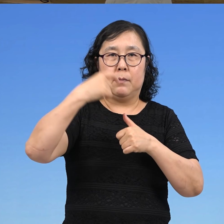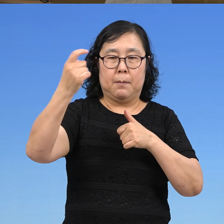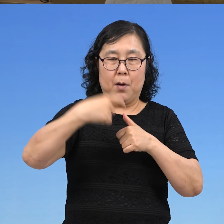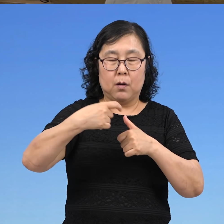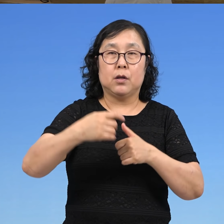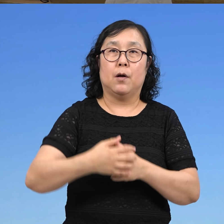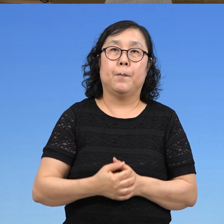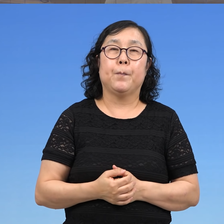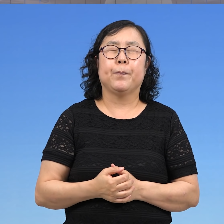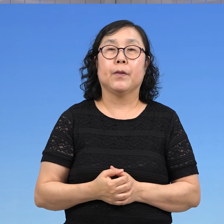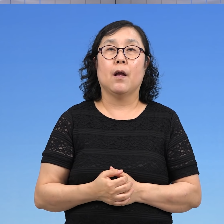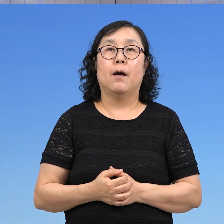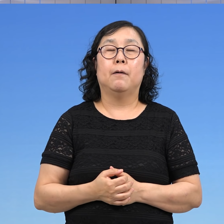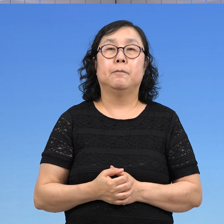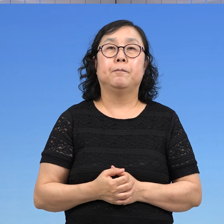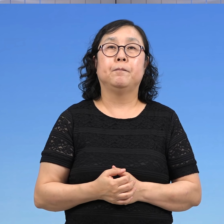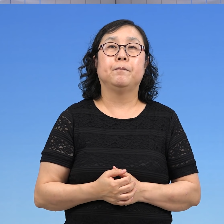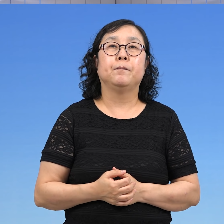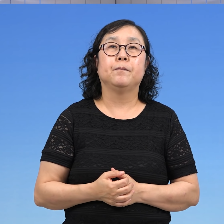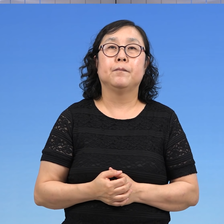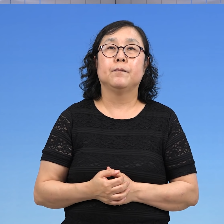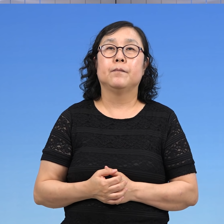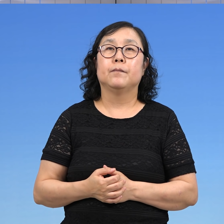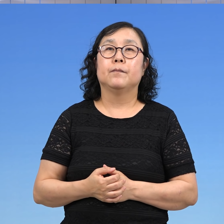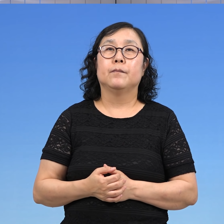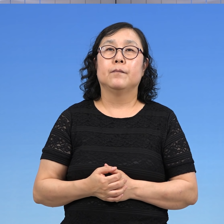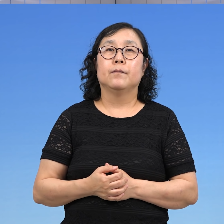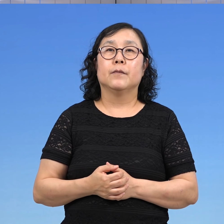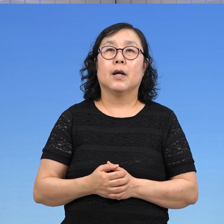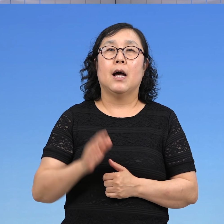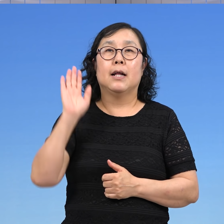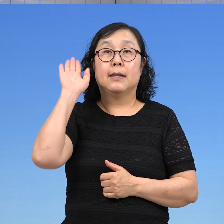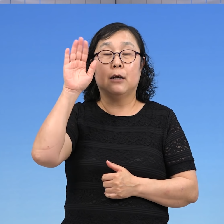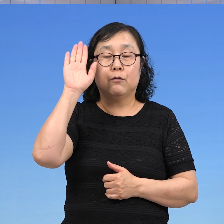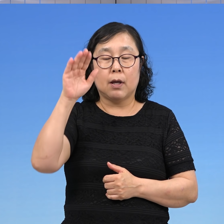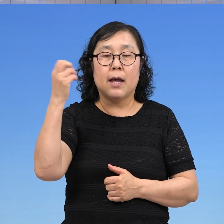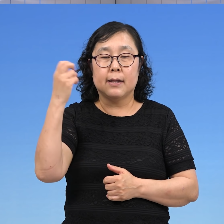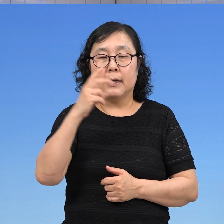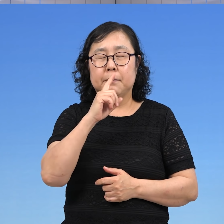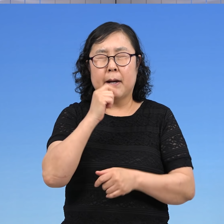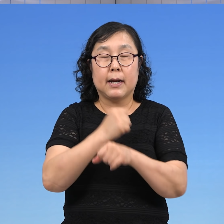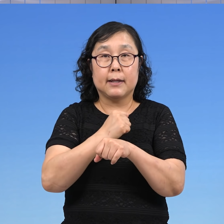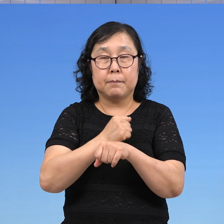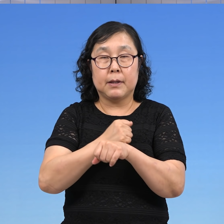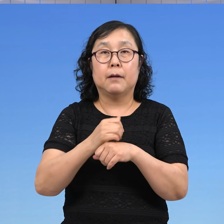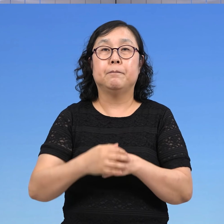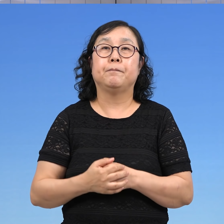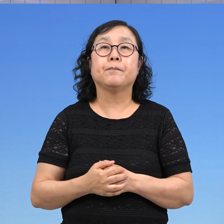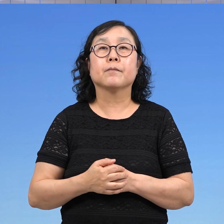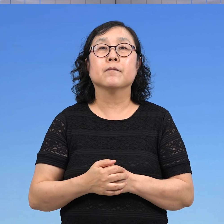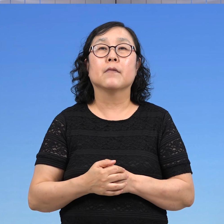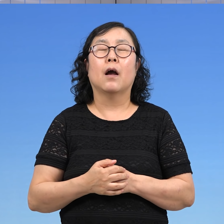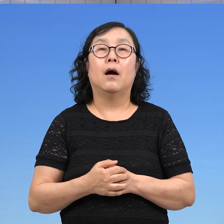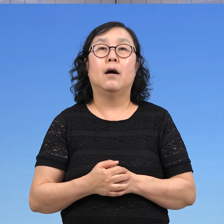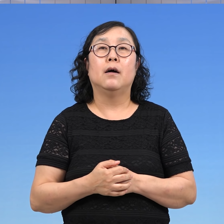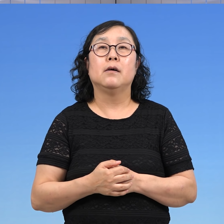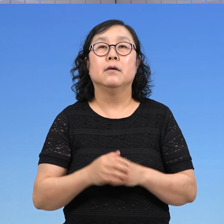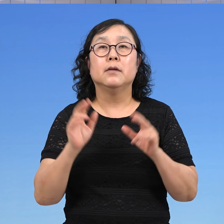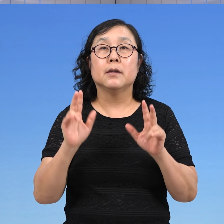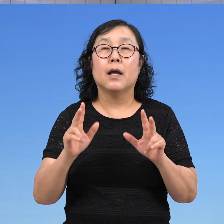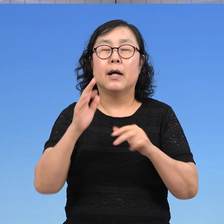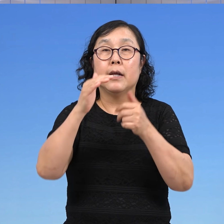될지라 이 부분은 이제 여제가 뒷부분에서 이제 다시 좀 언급을 하기로 하구요 어쨌든